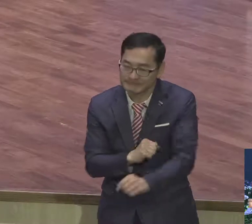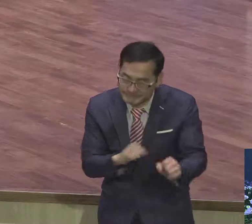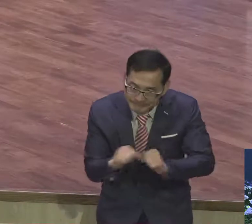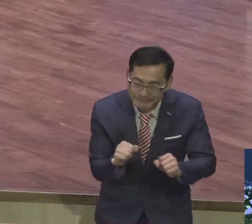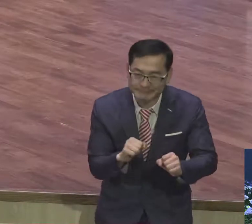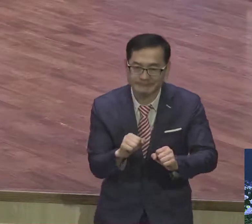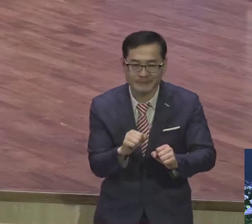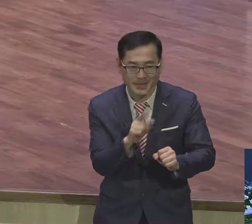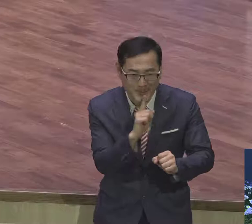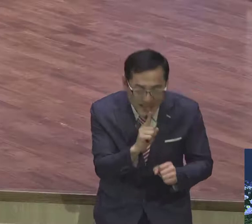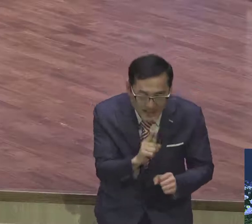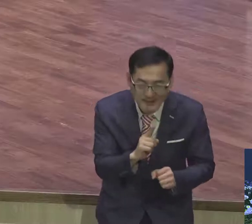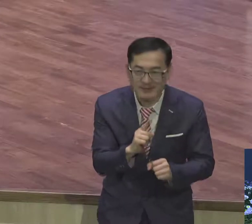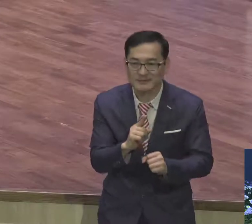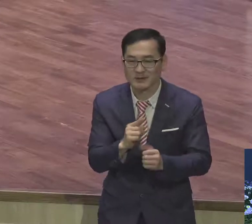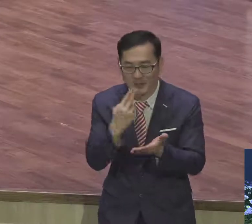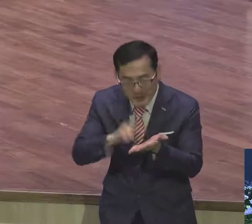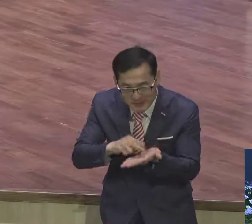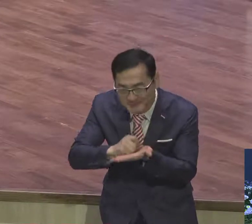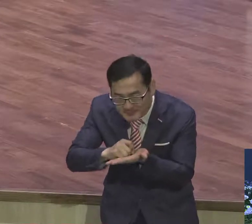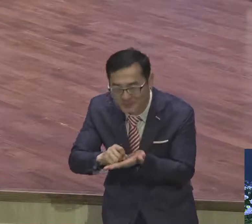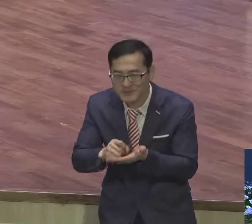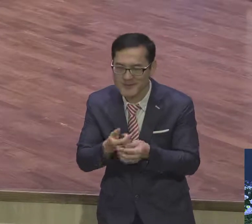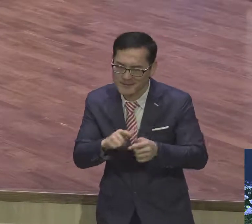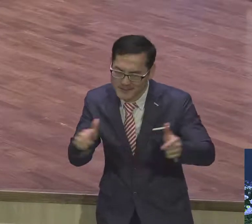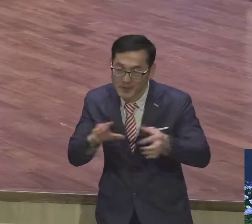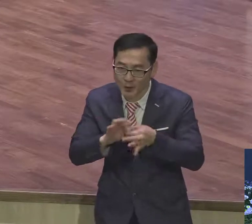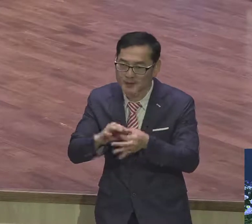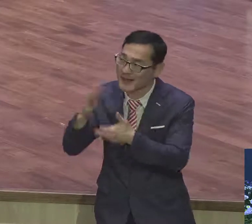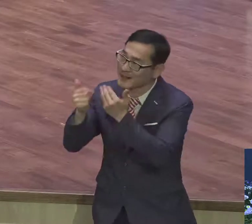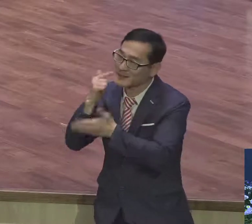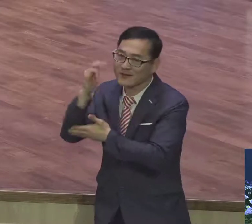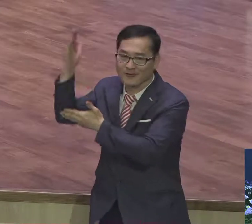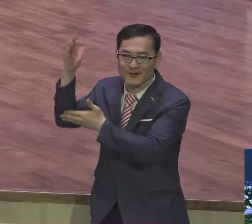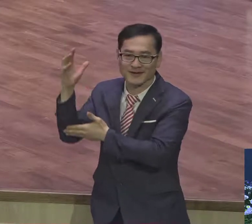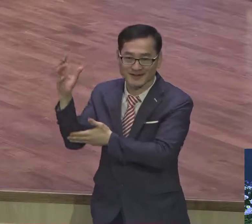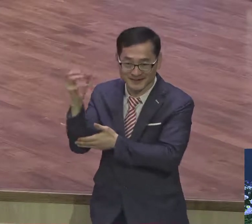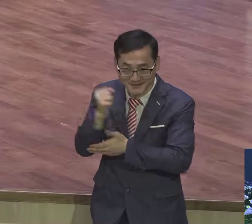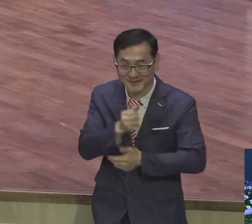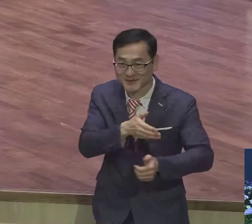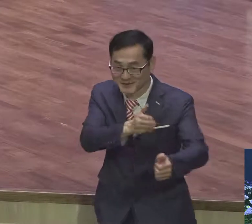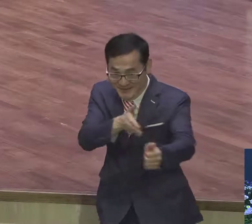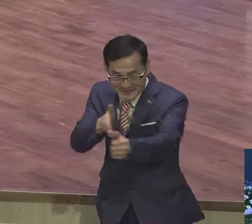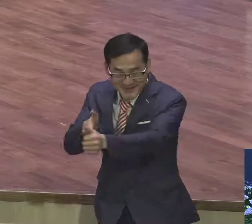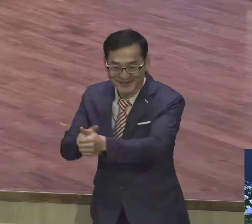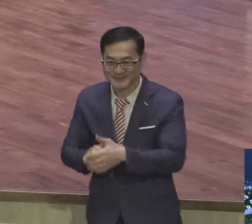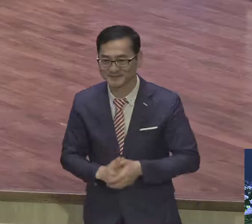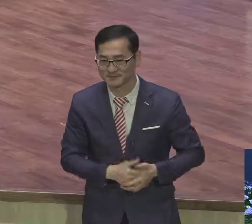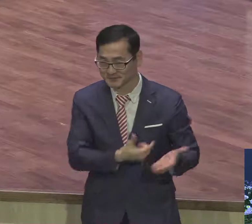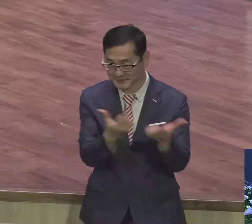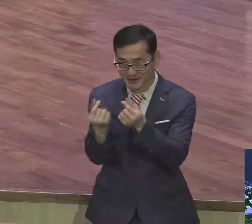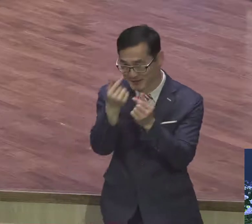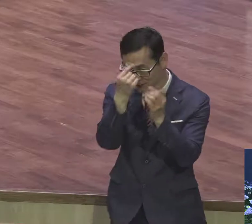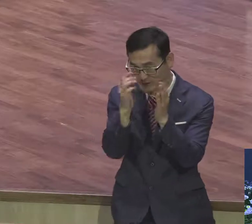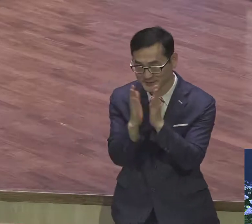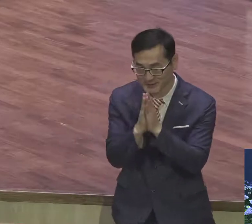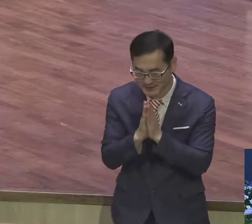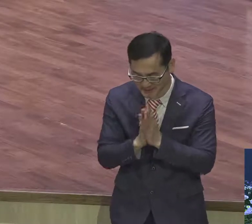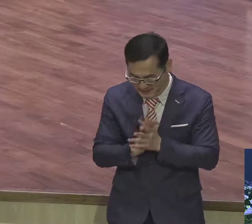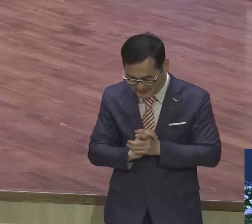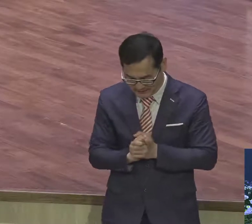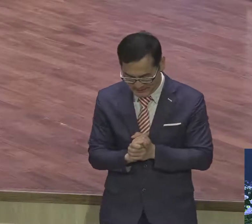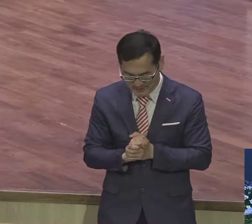새롭게 합니다 이런 열매가 맺히시기를 제모로 축복합니다 기도합시다 아버지 하나님 오늘